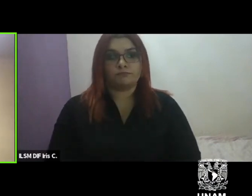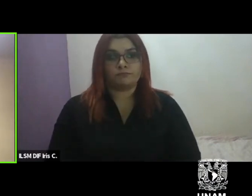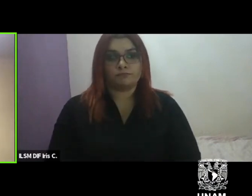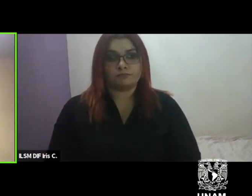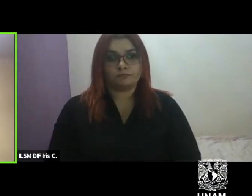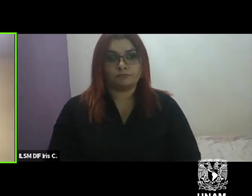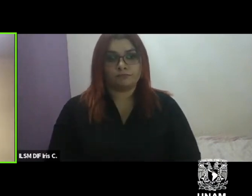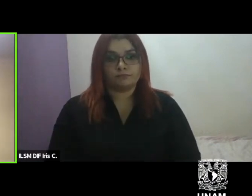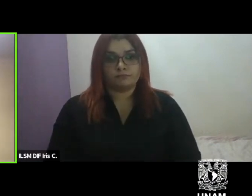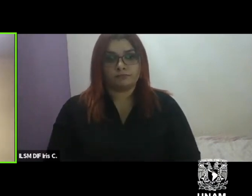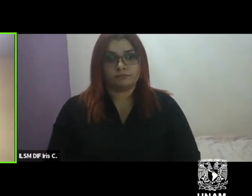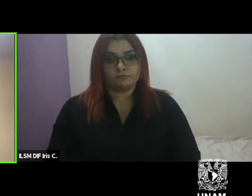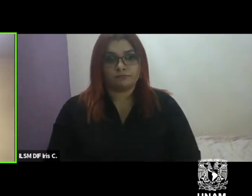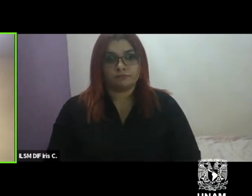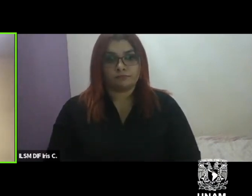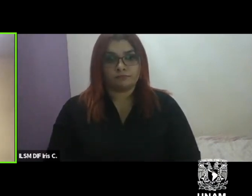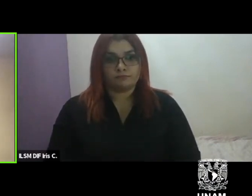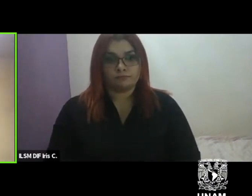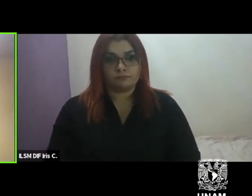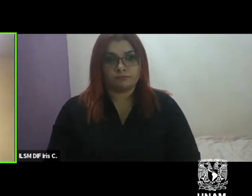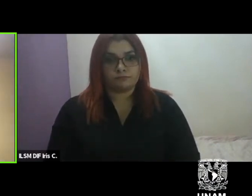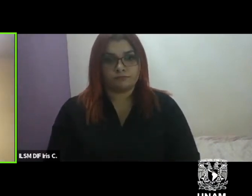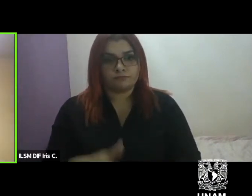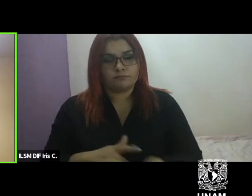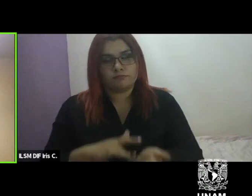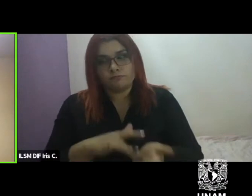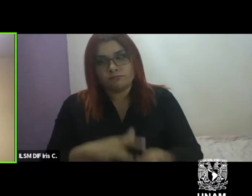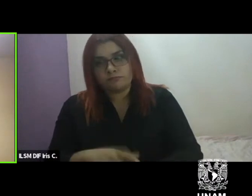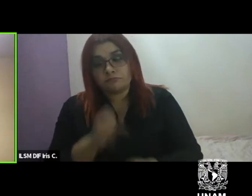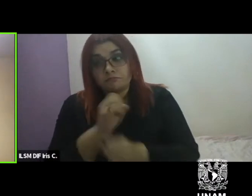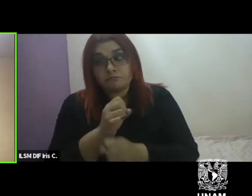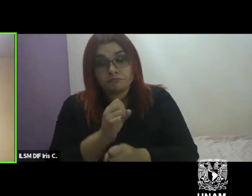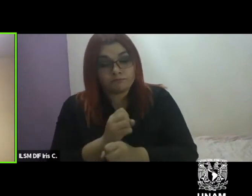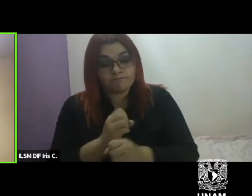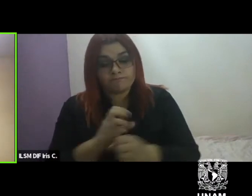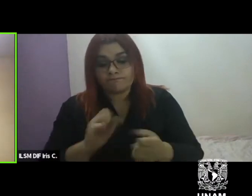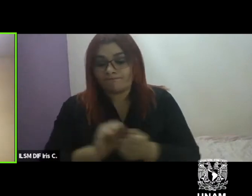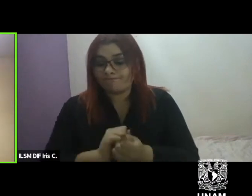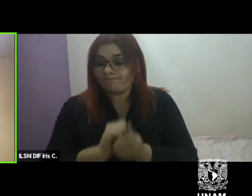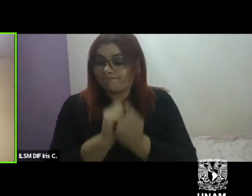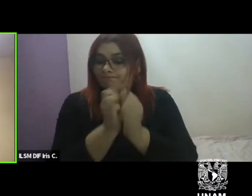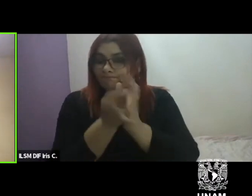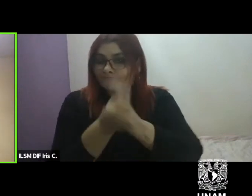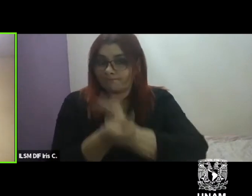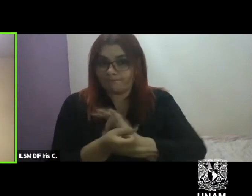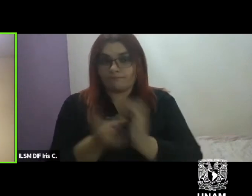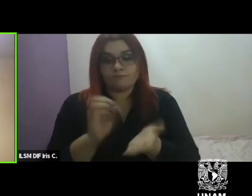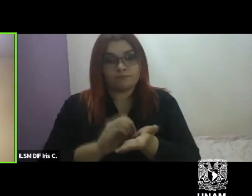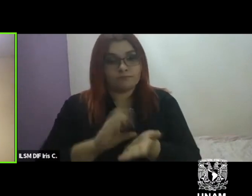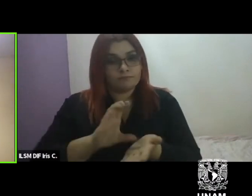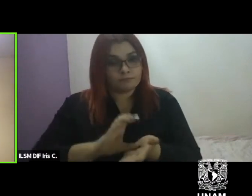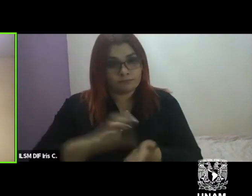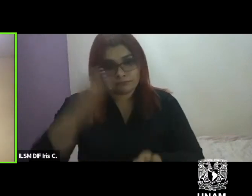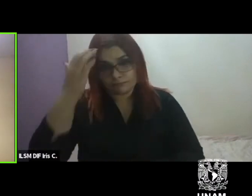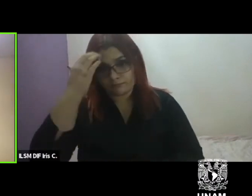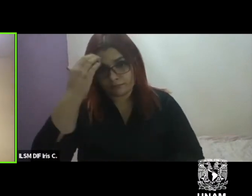es el soporte de mi propuesta para repensar la discapacidad. Y son dos referentes